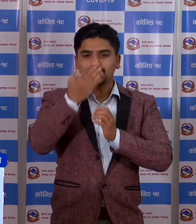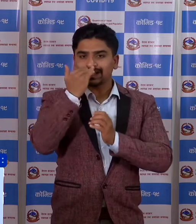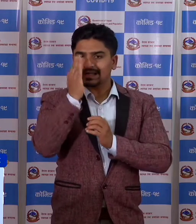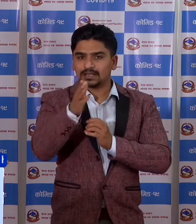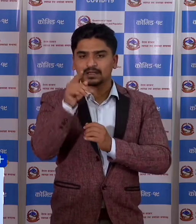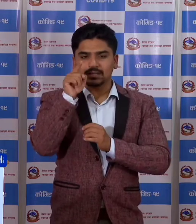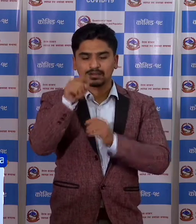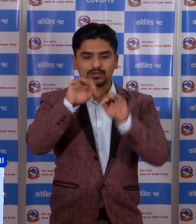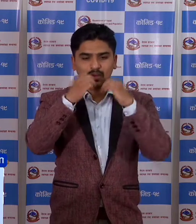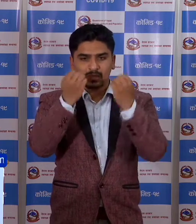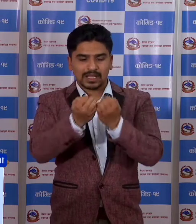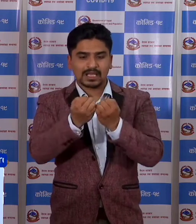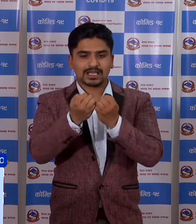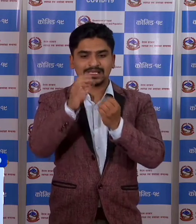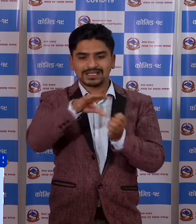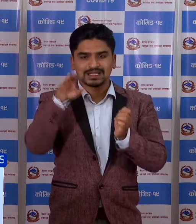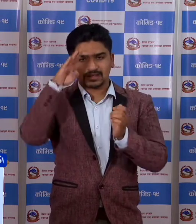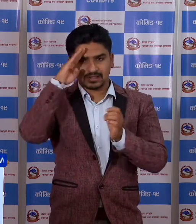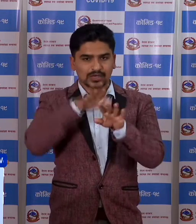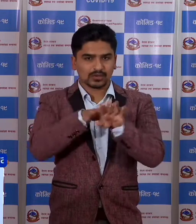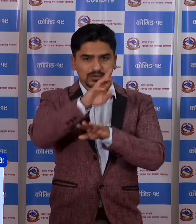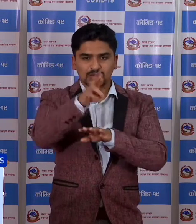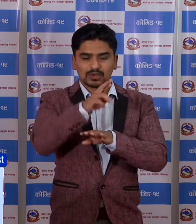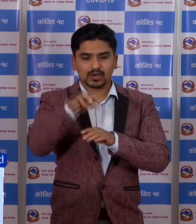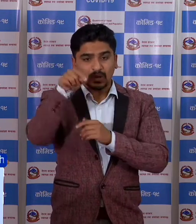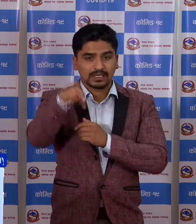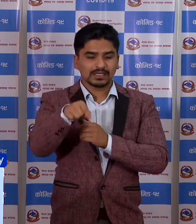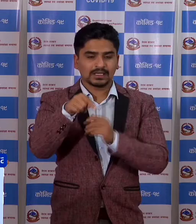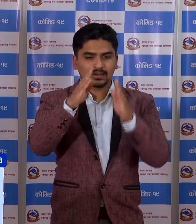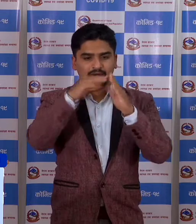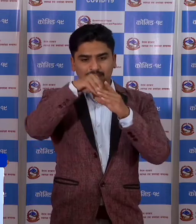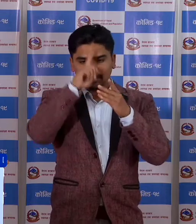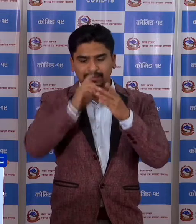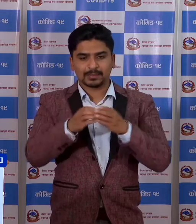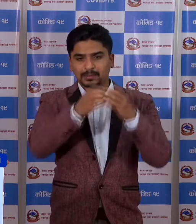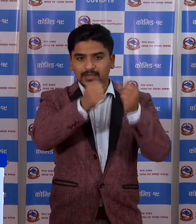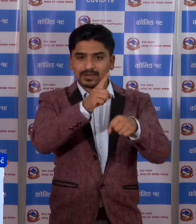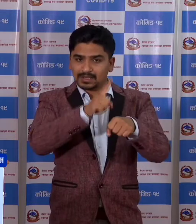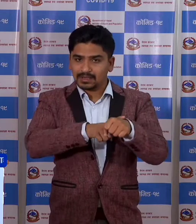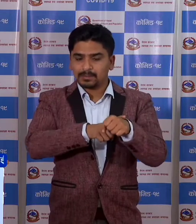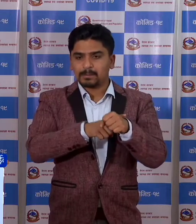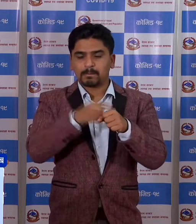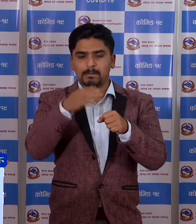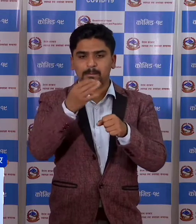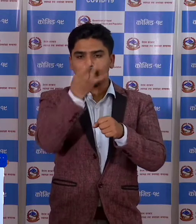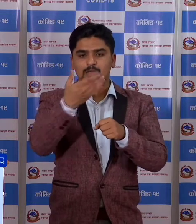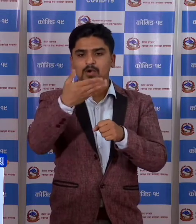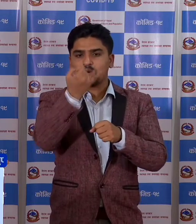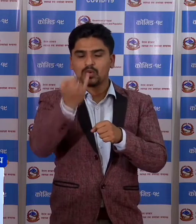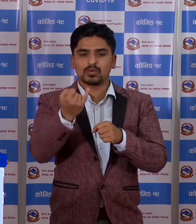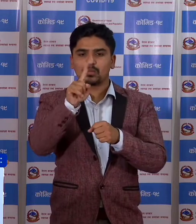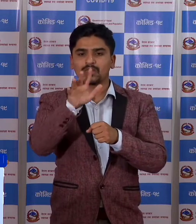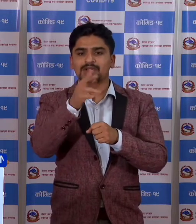हुनाले यहाँ समुदायमा र स्थानीय सरकारहरू र अहिले क्वारेन्टाइनमा बस्ने बेलामा मलेरिया रोगहरू पनि